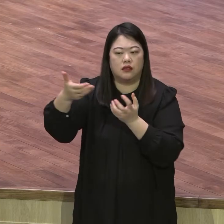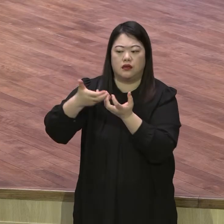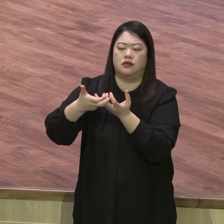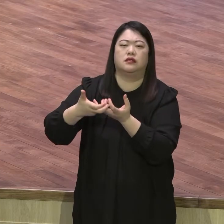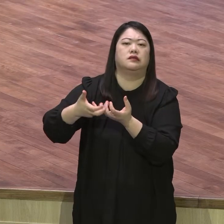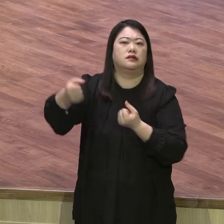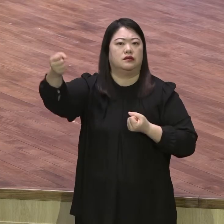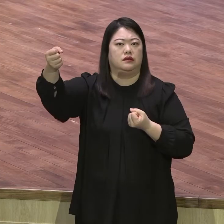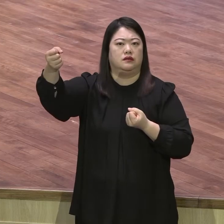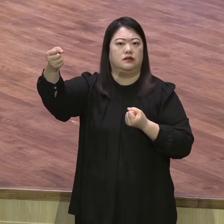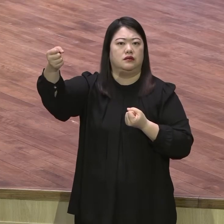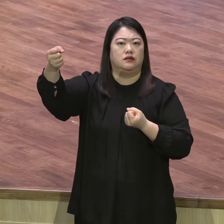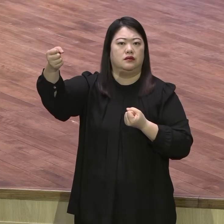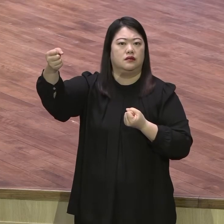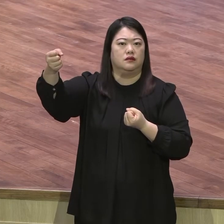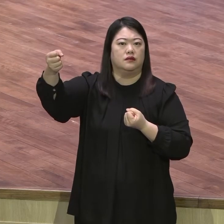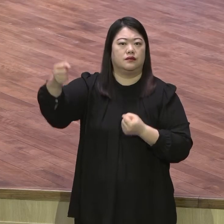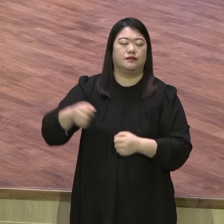화목관계 깨지니까